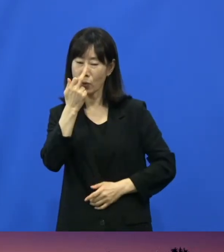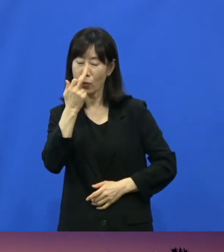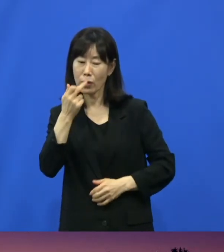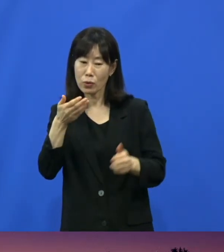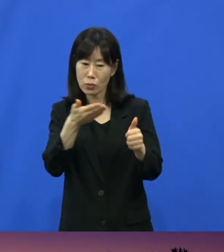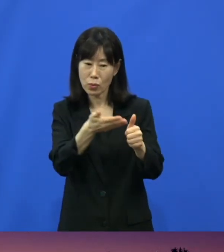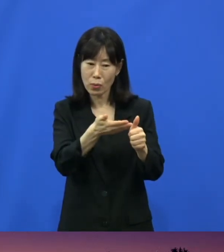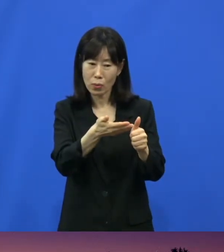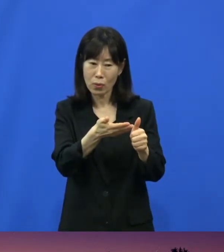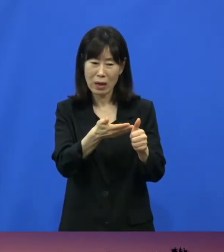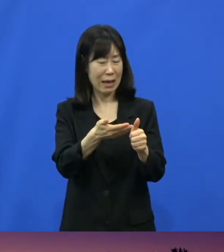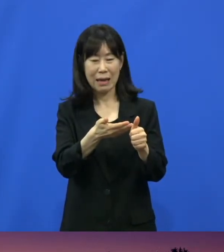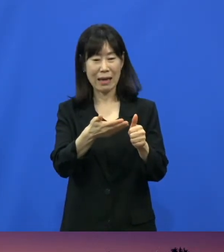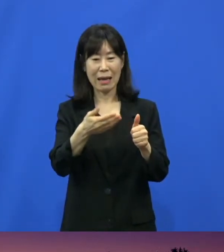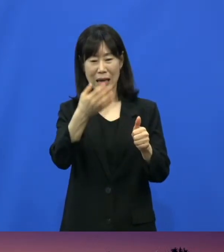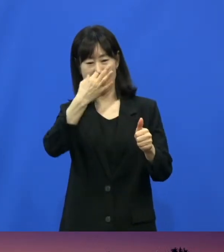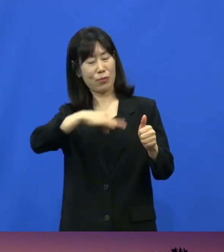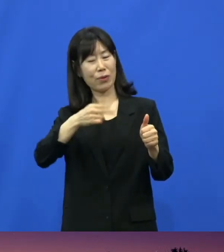가나